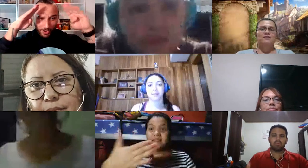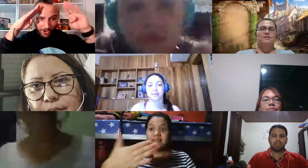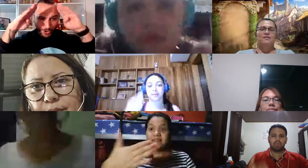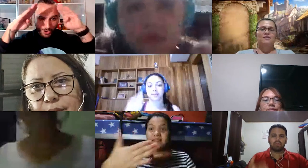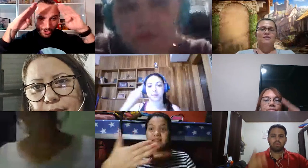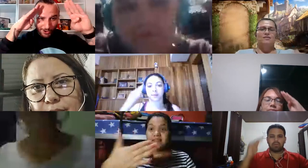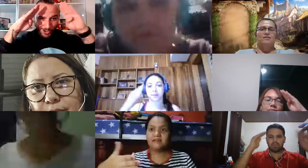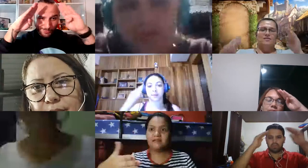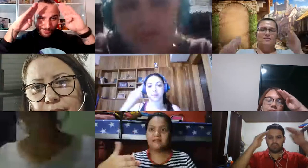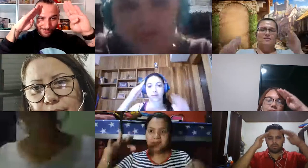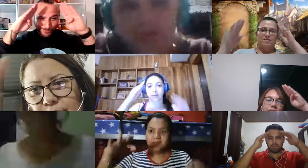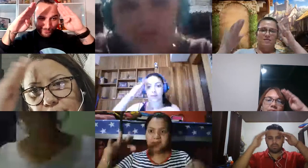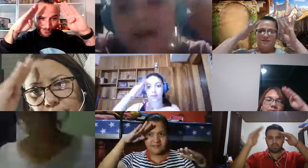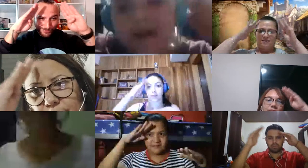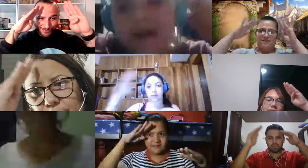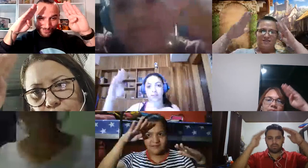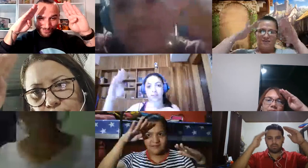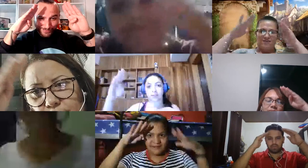Hola.